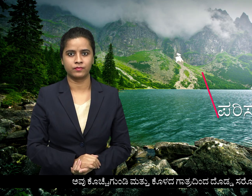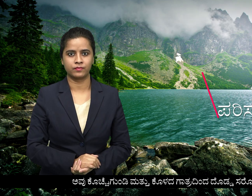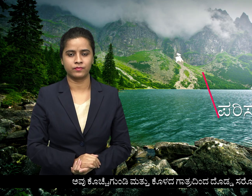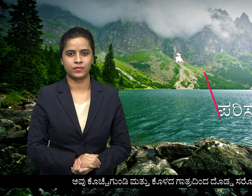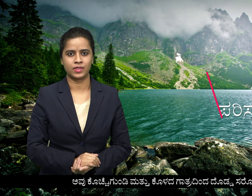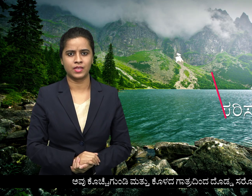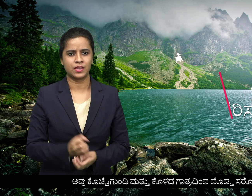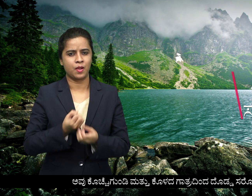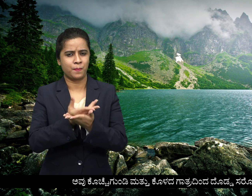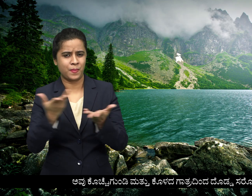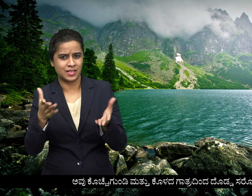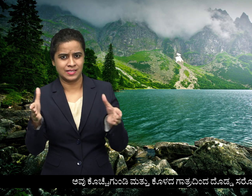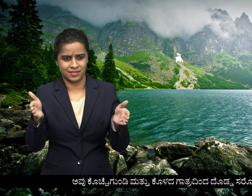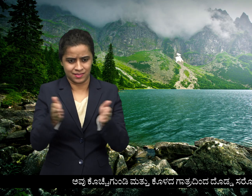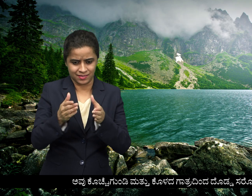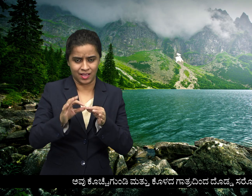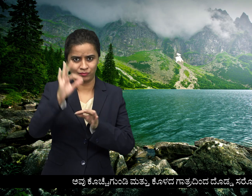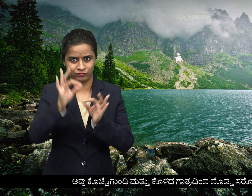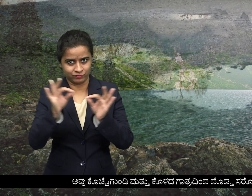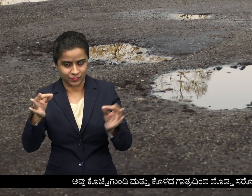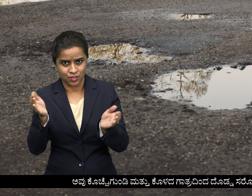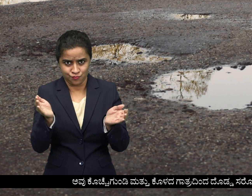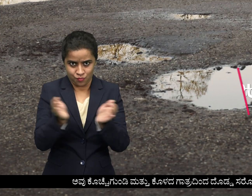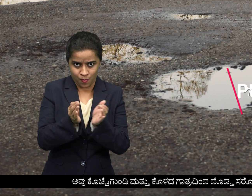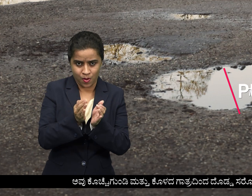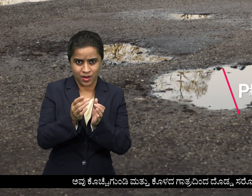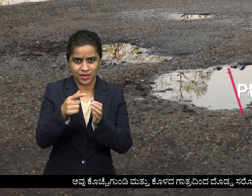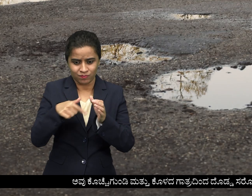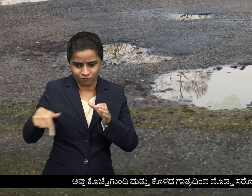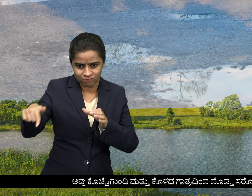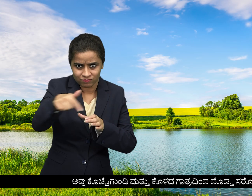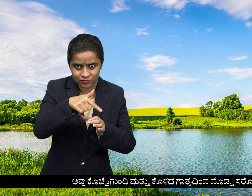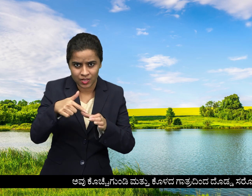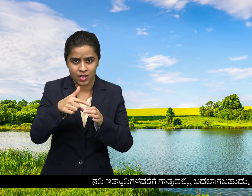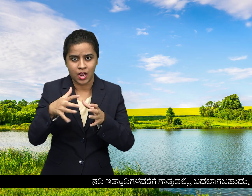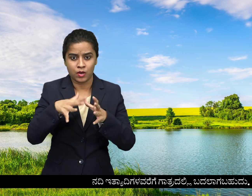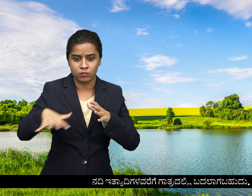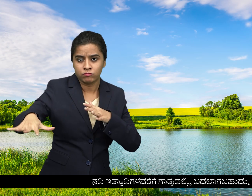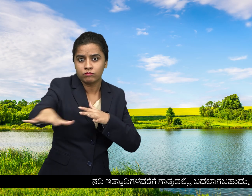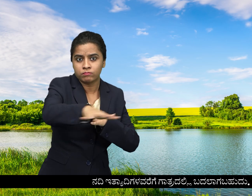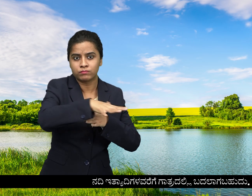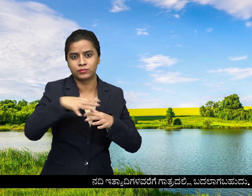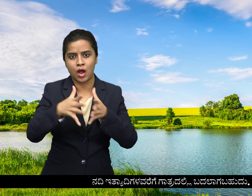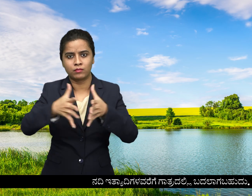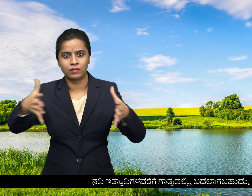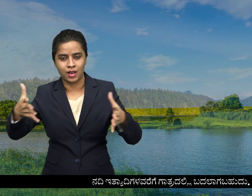ಅವು ಕೊಚ್ಚೆಗುಂಡಿ ಮತ್ತು ಕೊಳದ ಗಾತ್ರದಿಂದ ದೊಡ್ಡ ಸರೋವರ, ನದಿ ಇತ್ಯಾದಿಗಳವರೆಗೆ